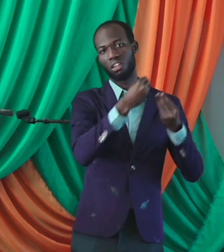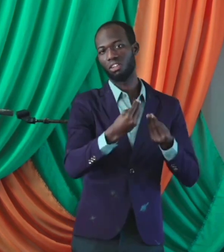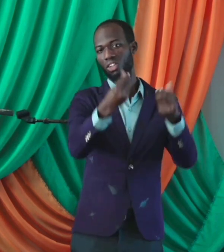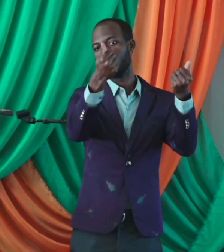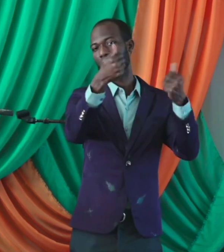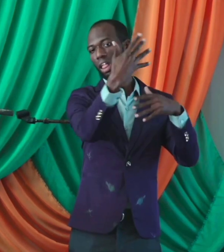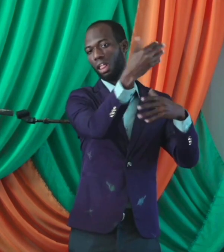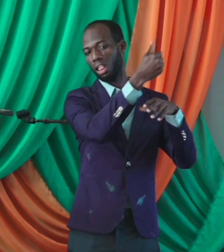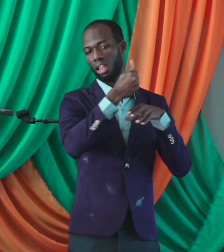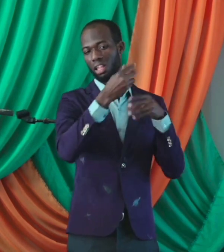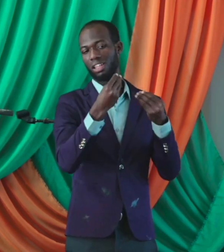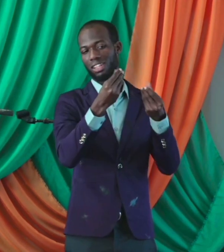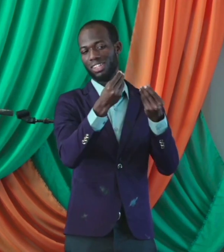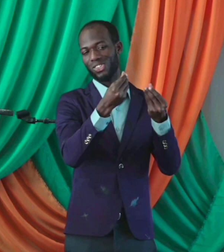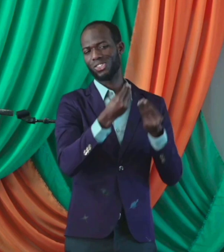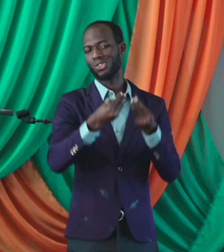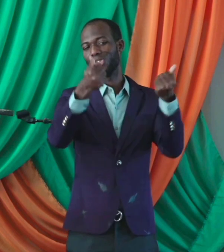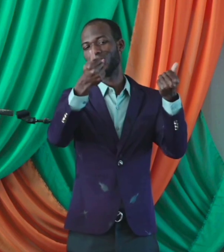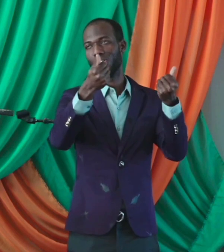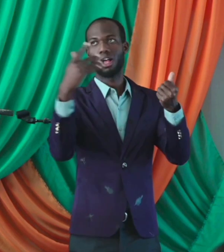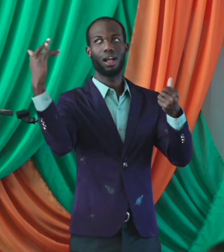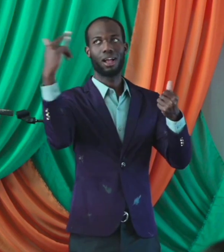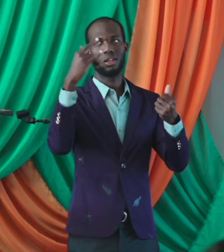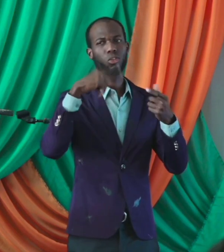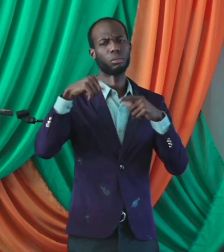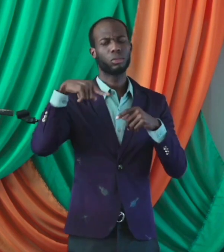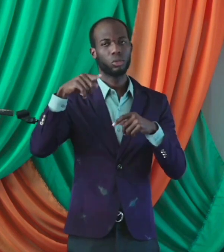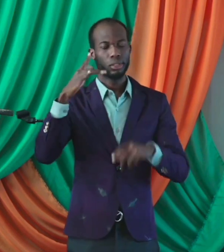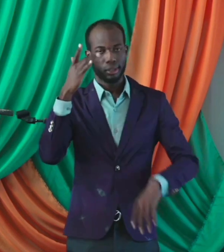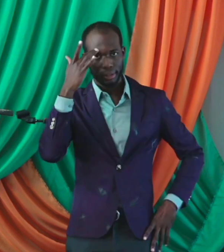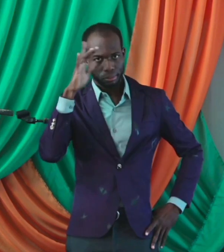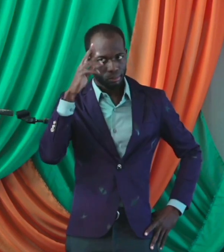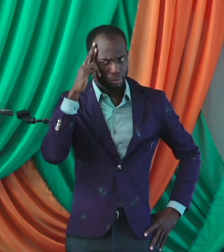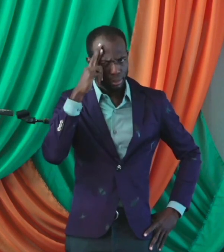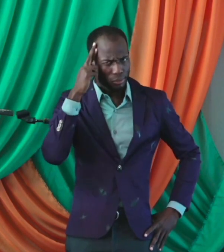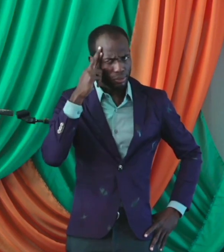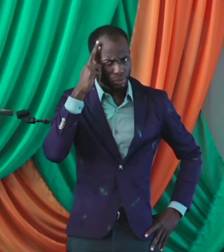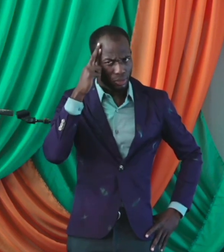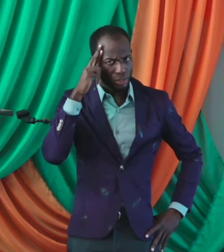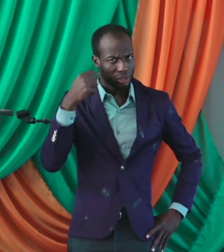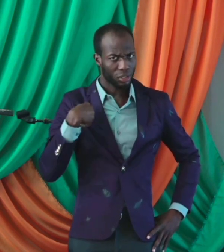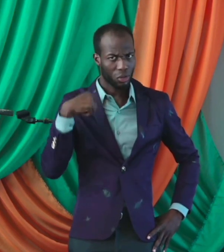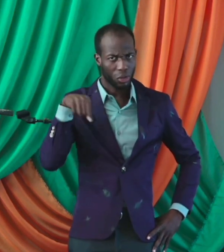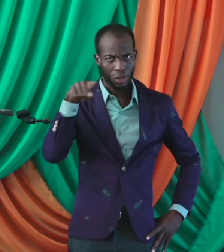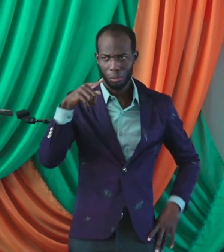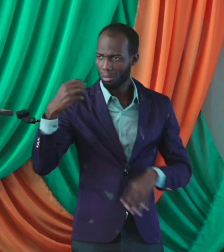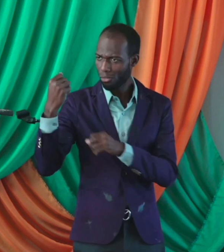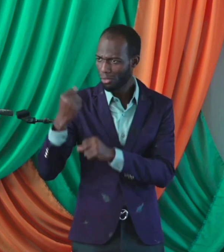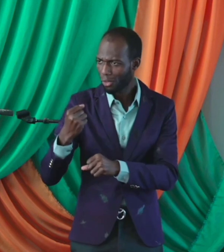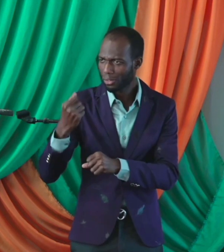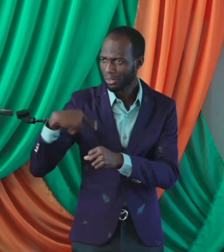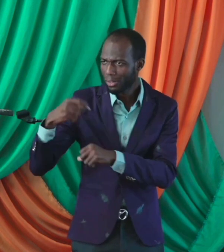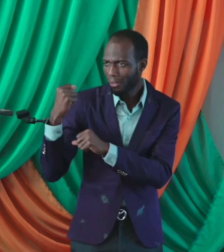tant de solutions qui sortent dehors. Commencez par prendre conscience de sa courrier, de force courrier. D'abord, son force